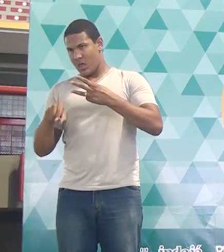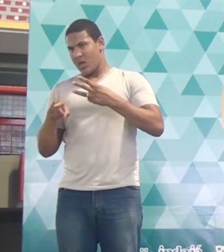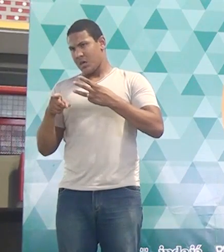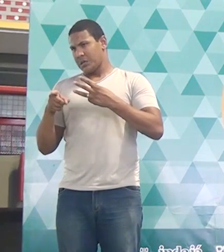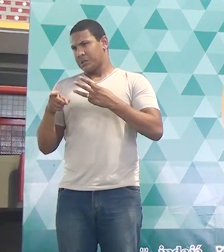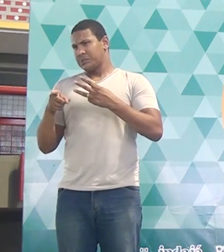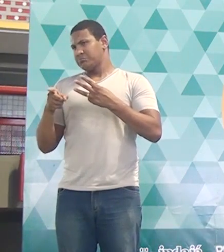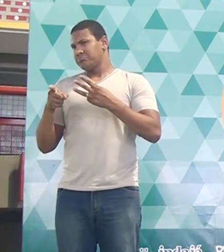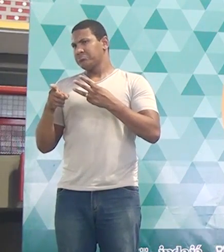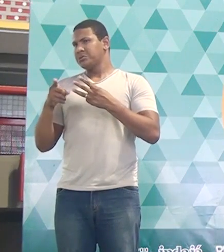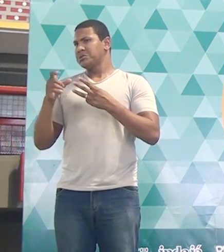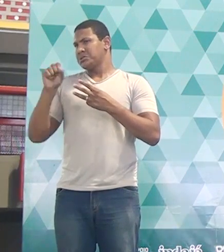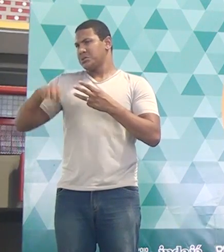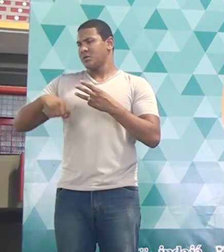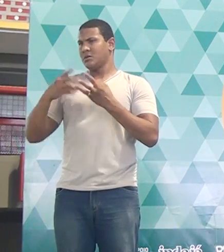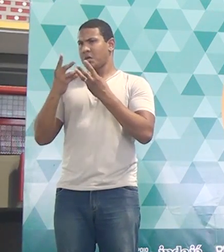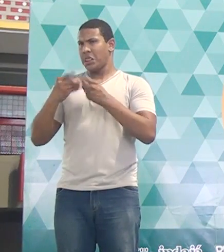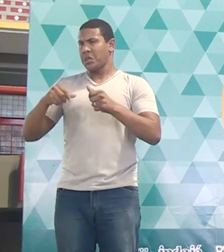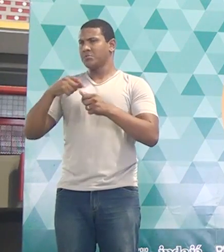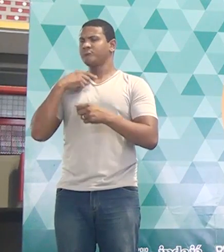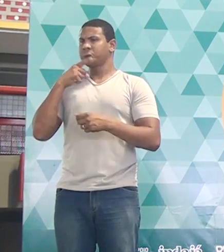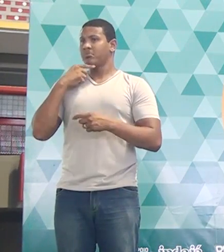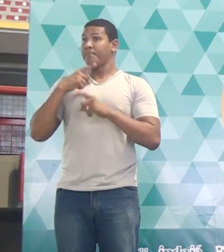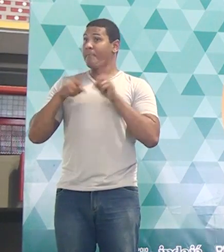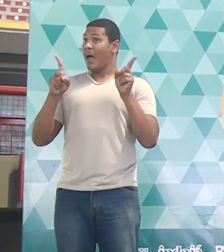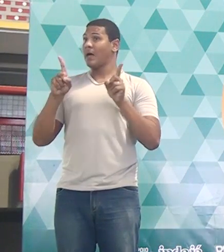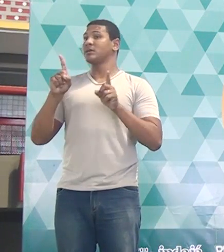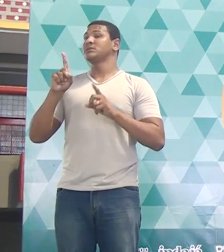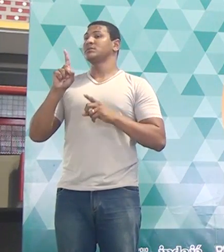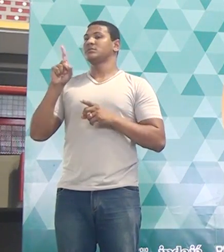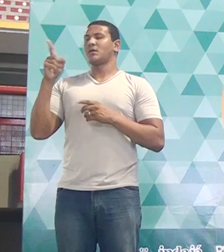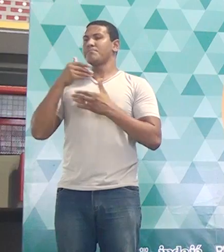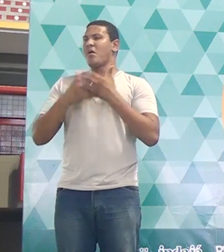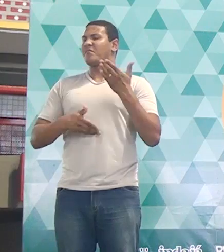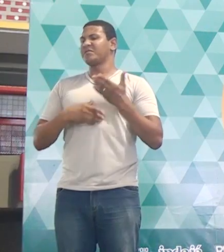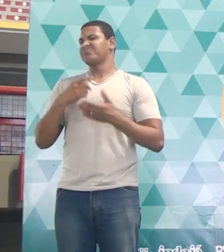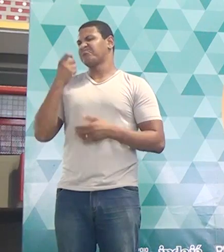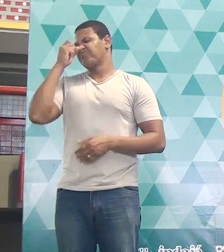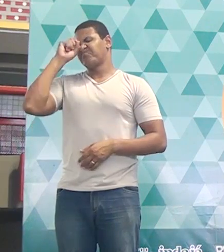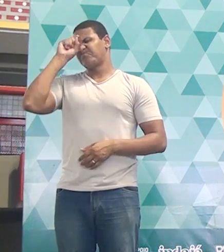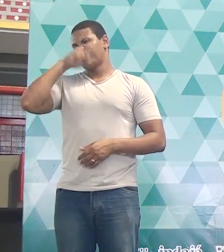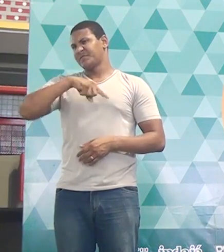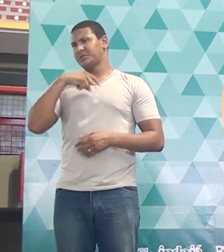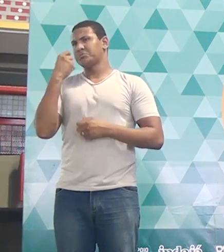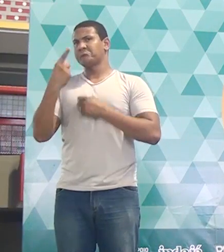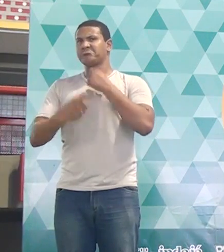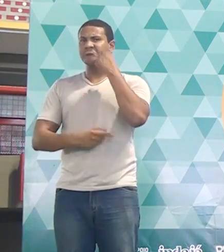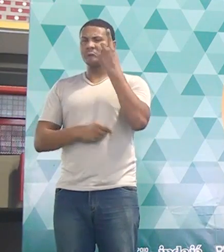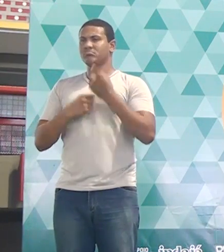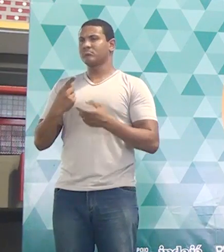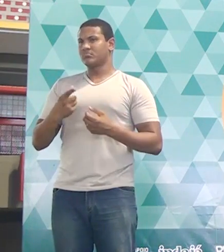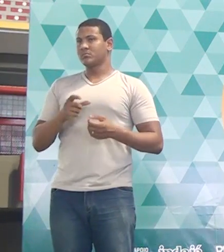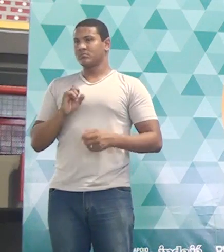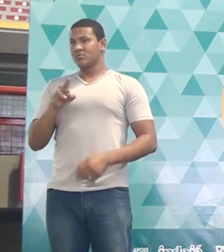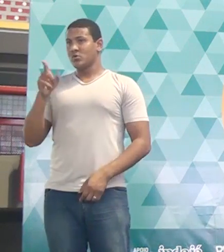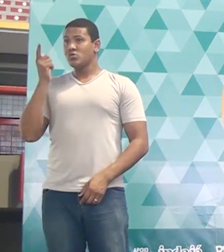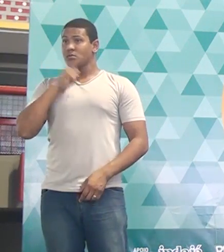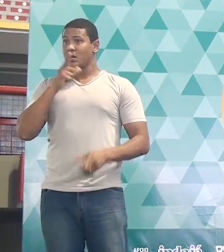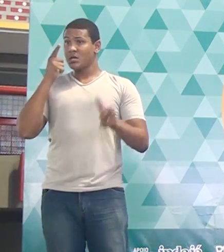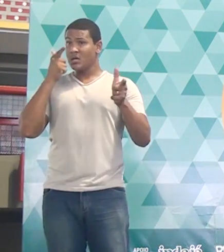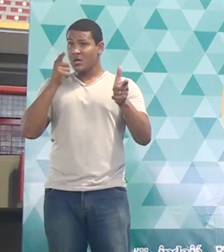prova. Ok? Então, se você souber classificar uma base corretamente, você resolve muitas questões.